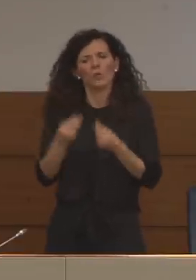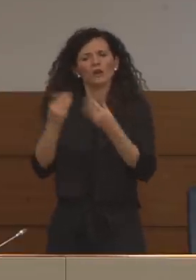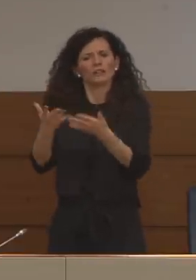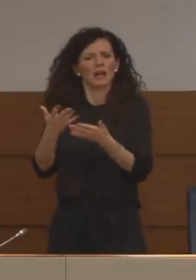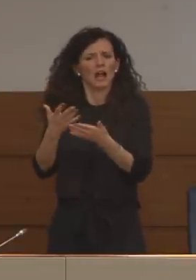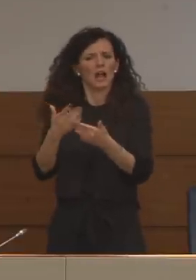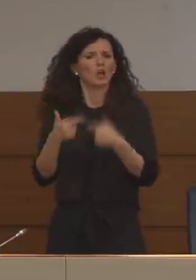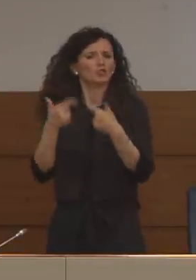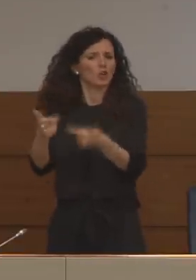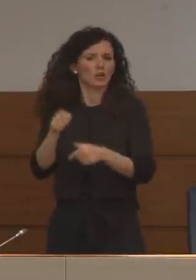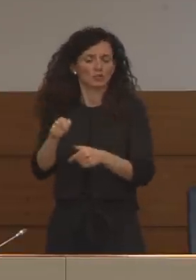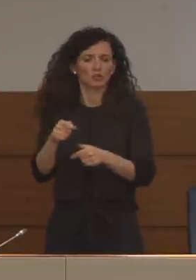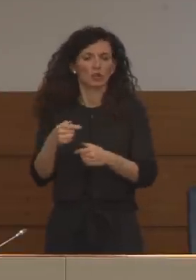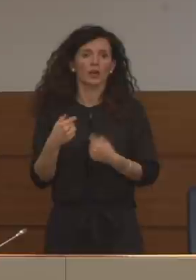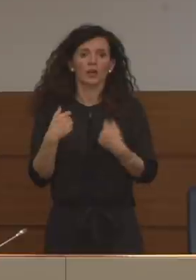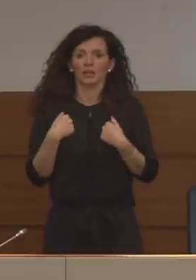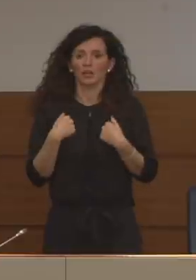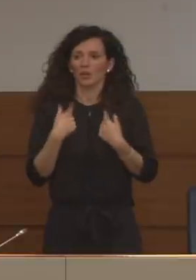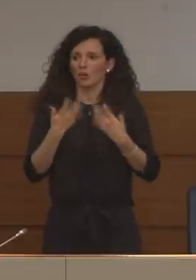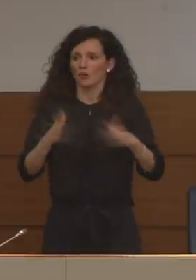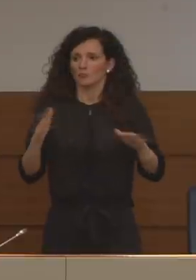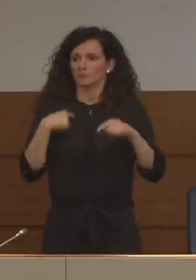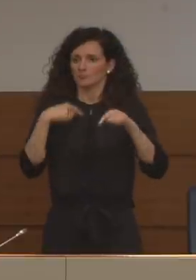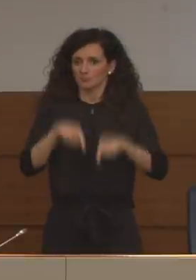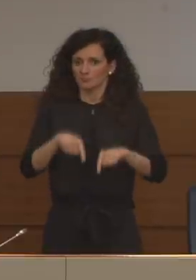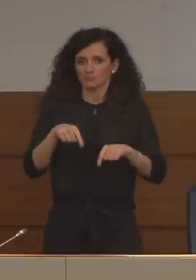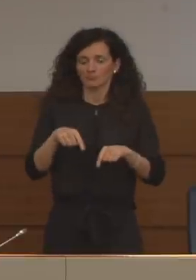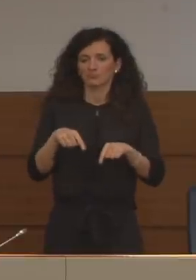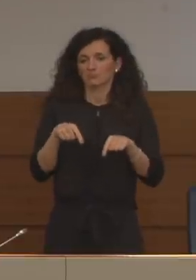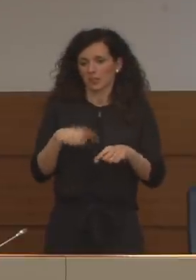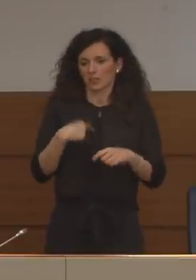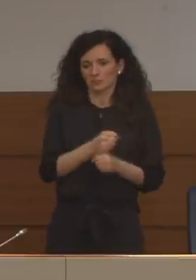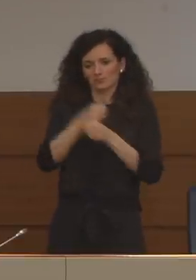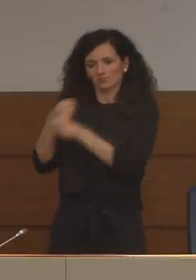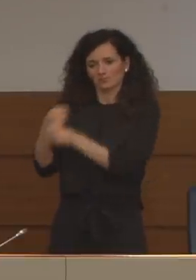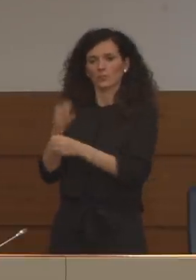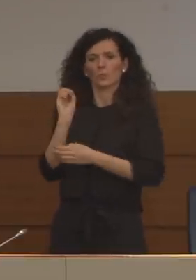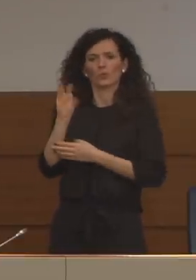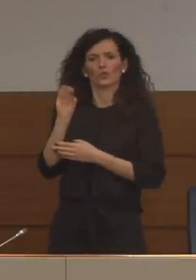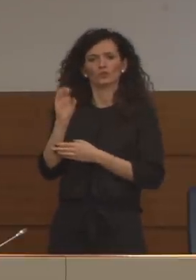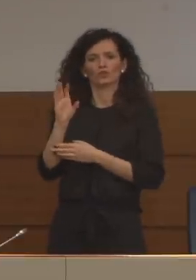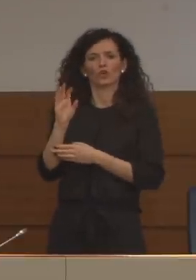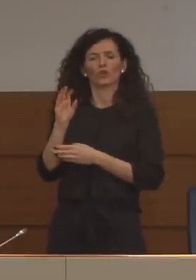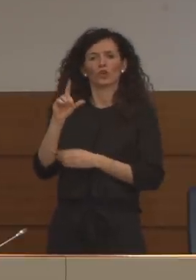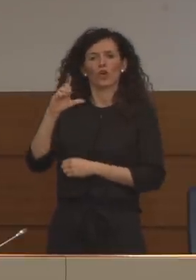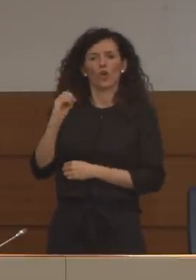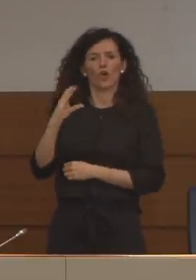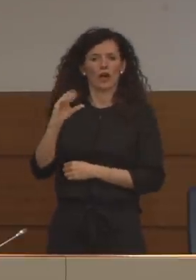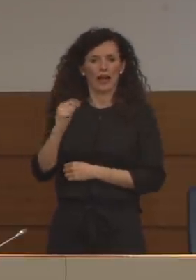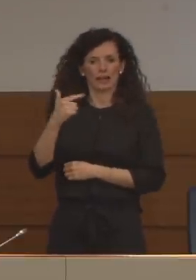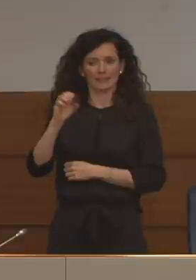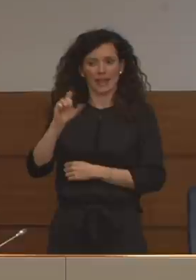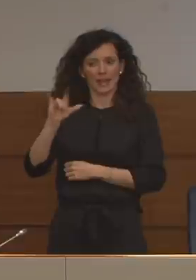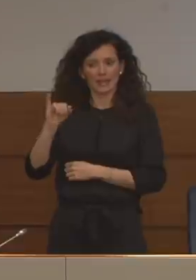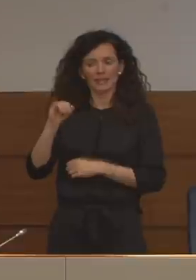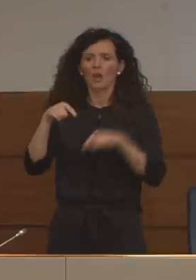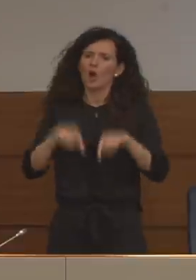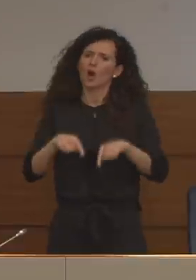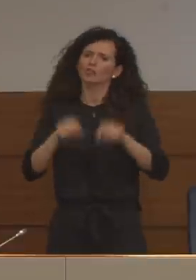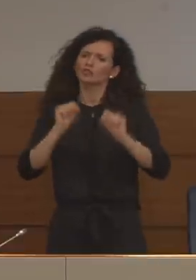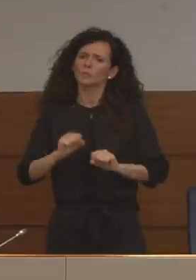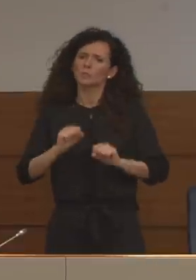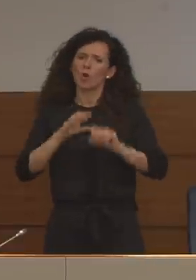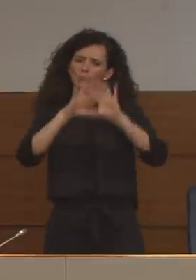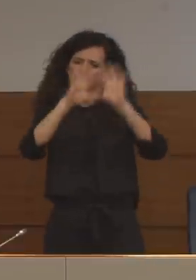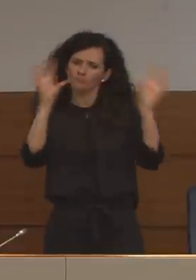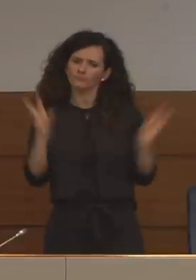sangue io mi fermerei qui adesso dovrei anche la parola al professor locatelli che oggi si può fare un quadro